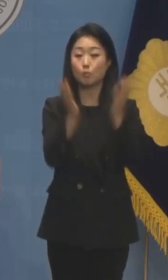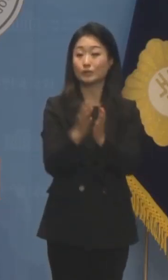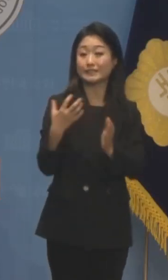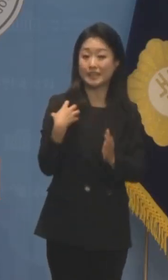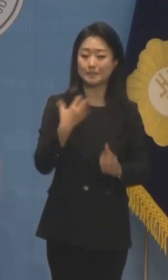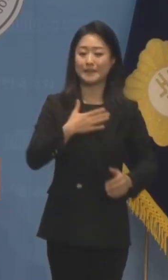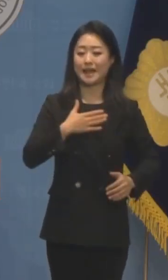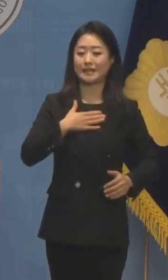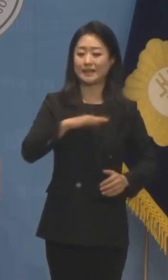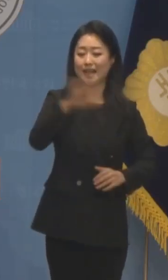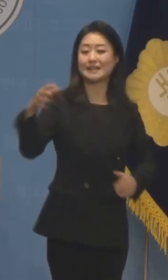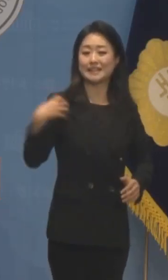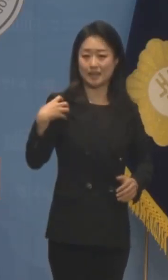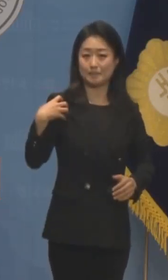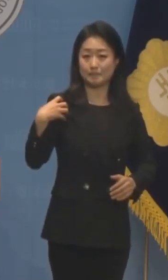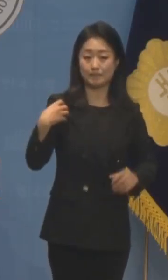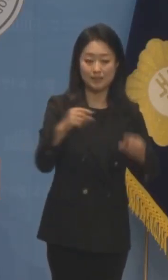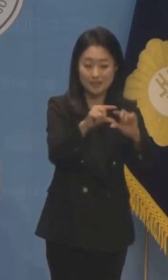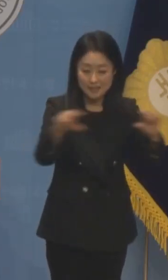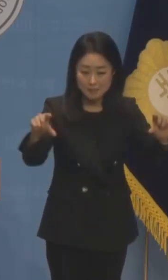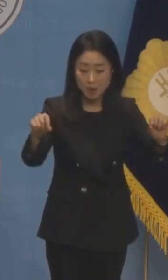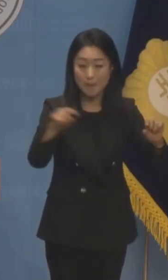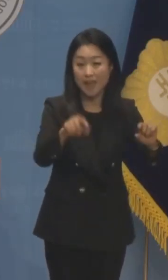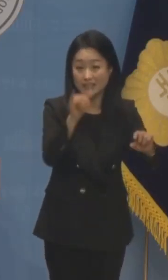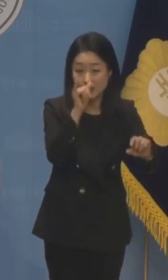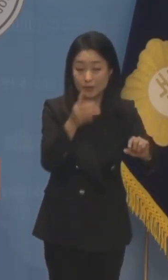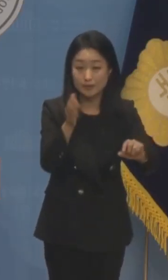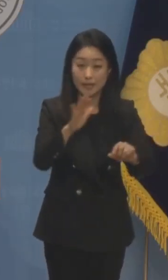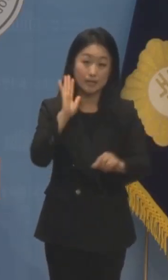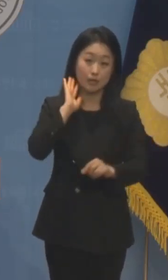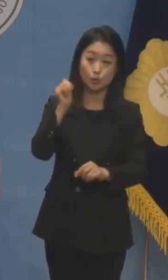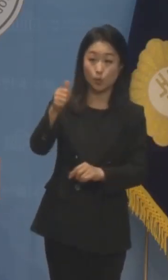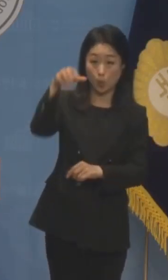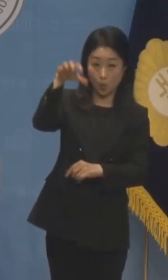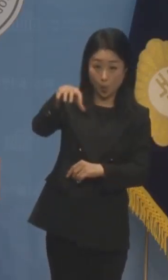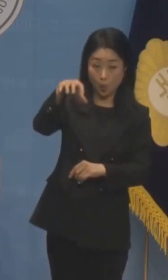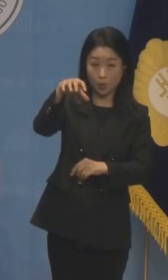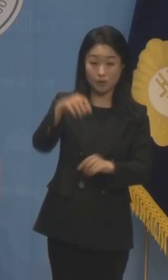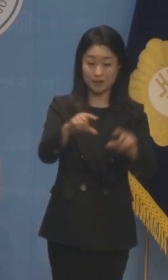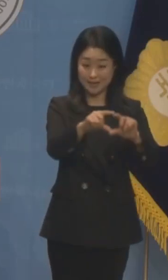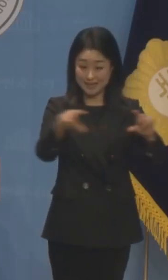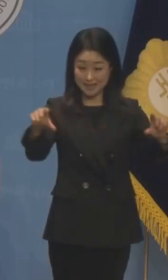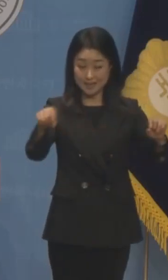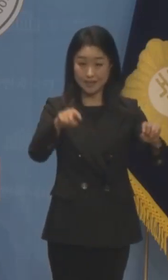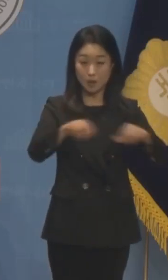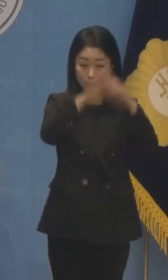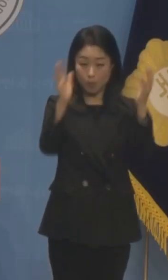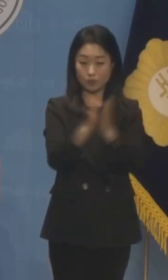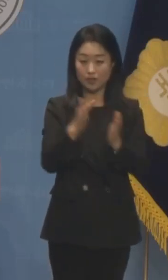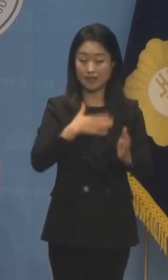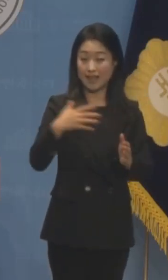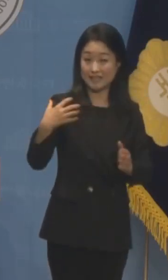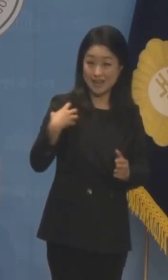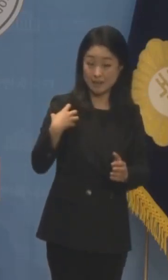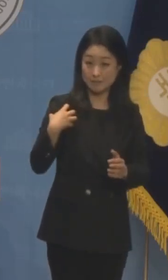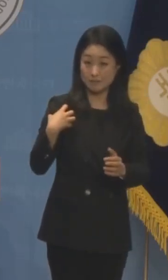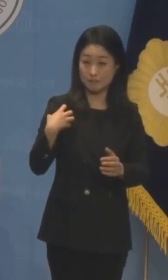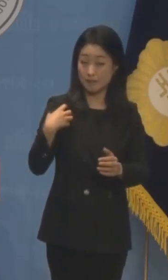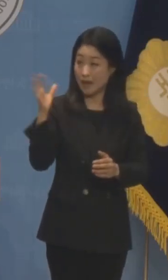책임은 내가 진다는 뜻입니다. 그런데 대통령실은 The buck stops there라고 주장하고